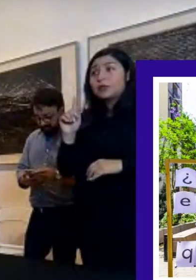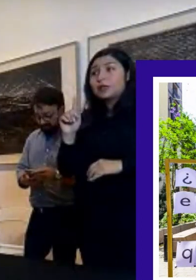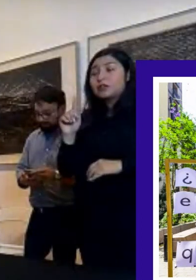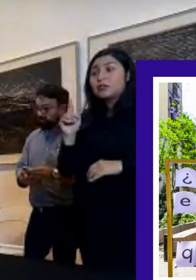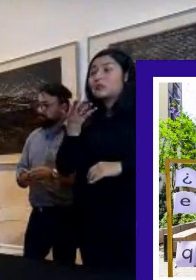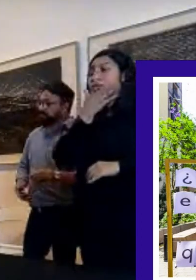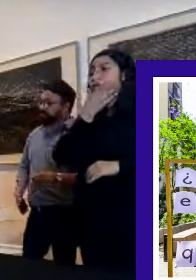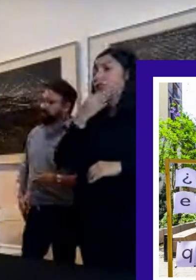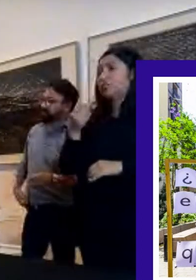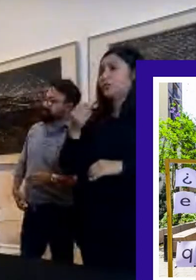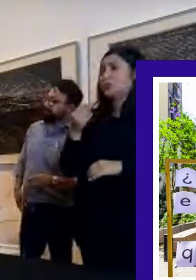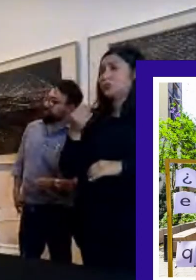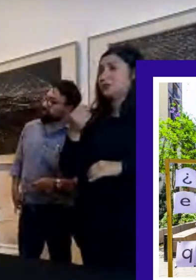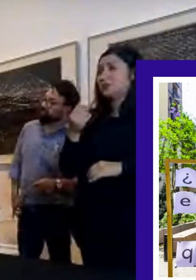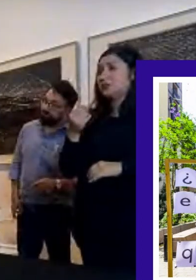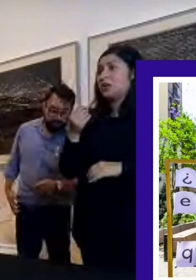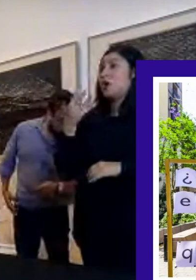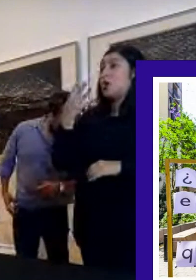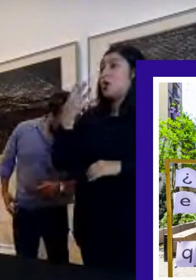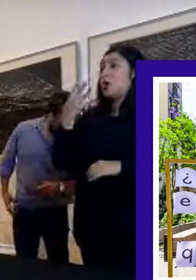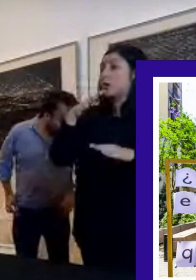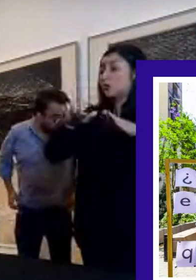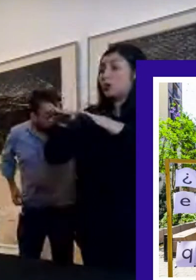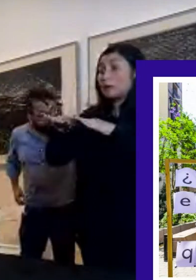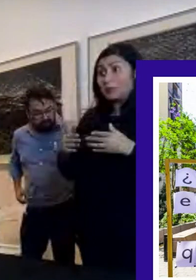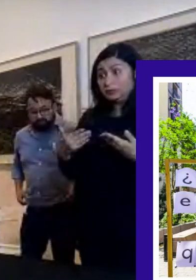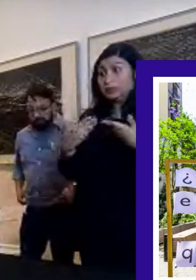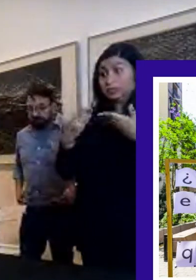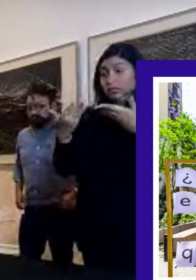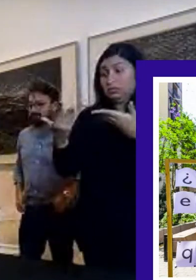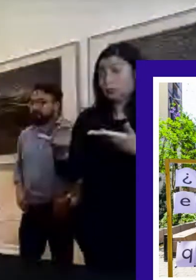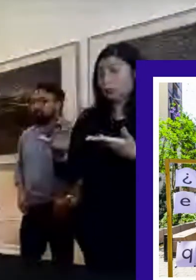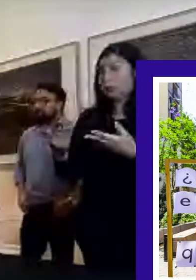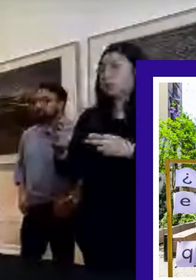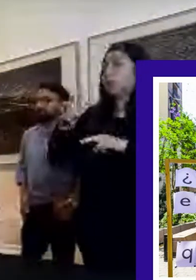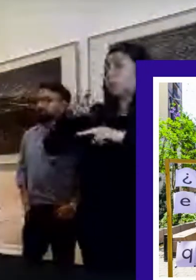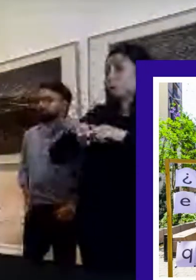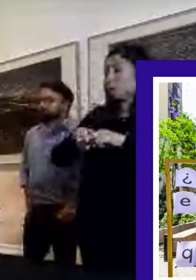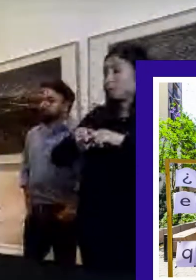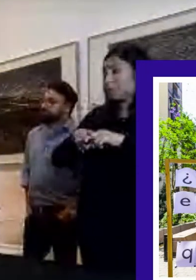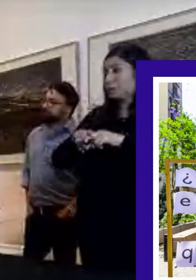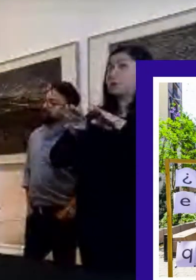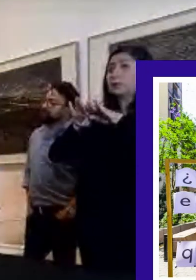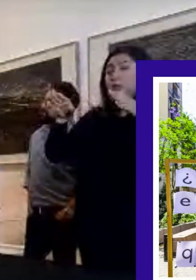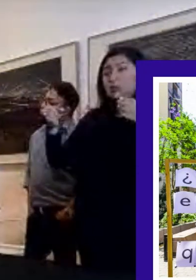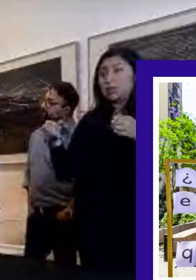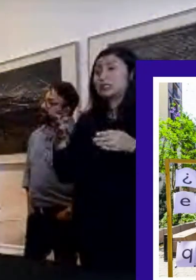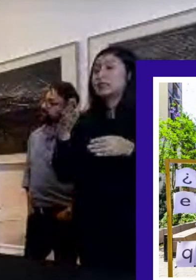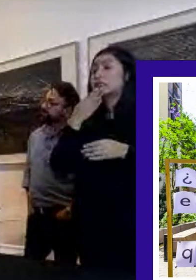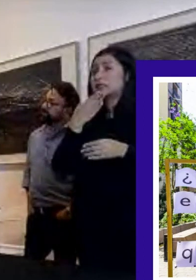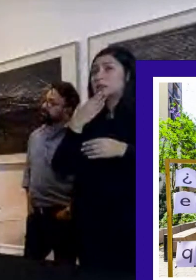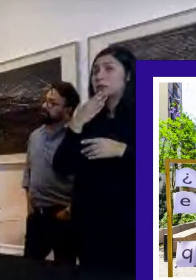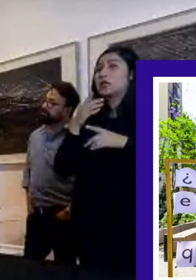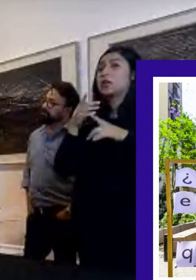solo fueron los cuatro grandes espacios que pusieron a disposición su mesa, sillas, papeles, plumones, sino fueron los hoteles, los restaurantes,